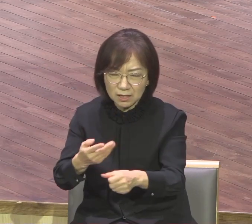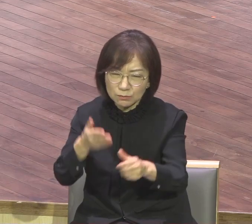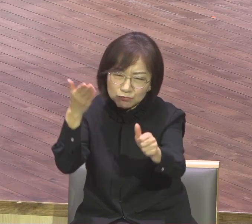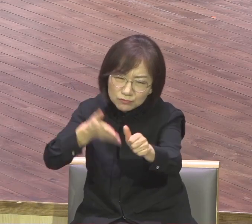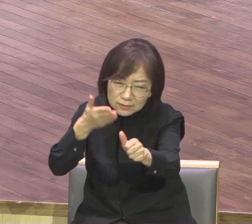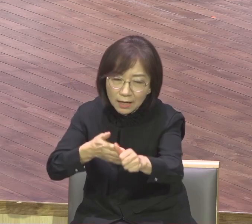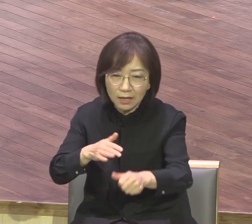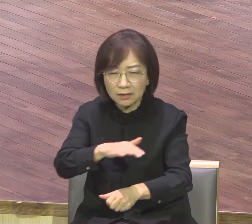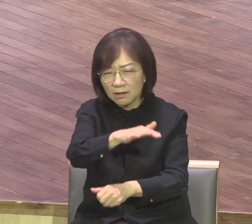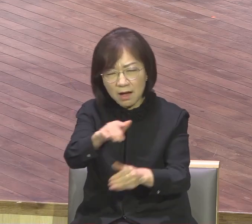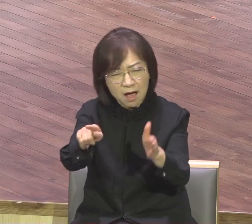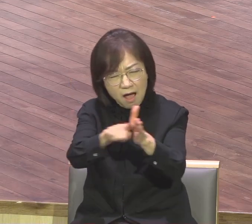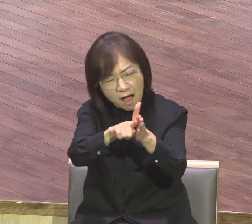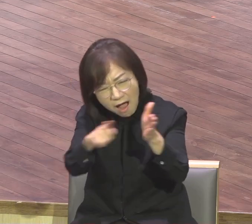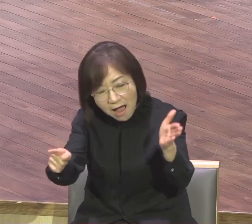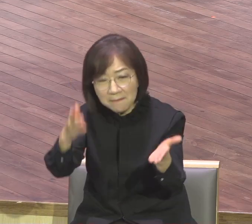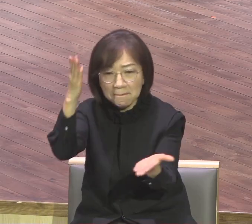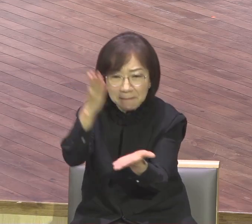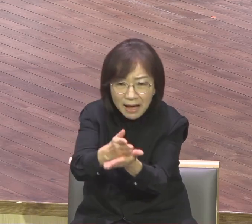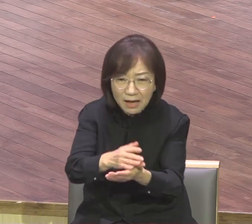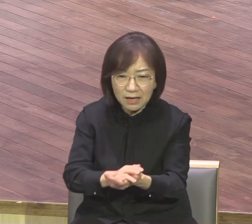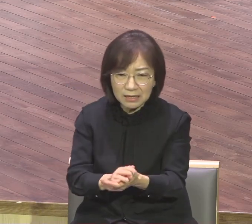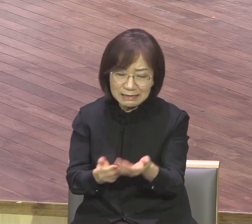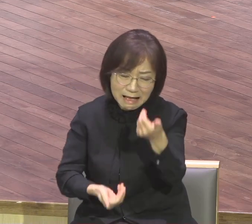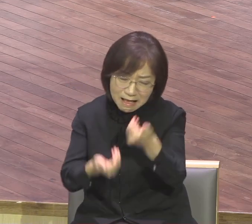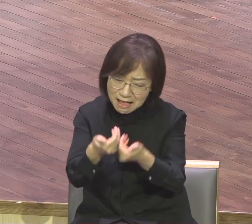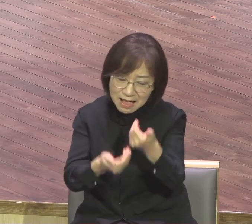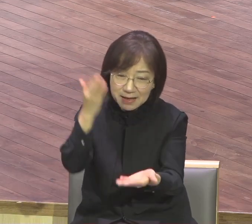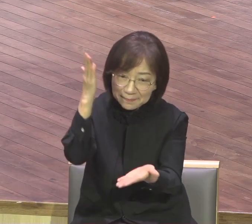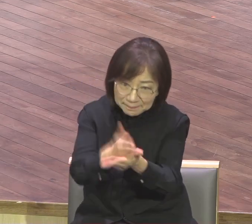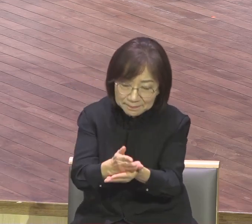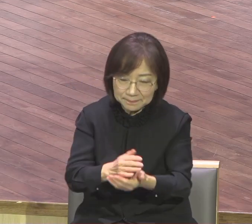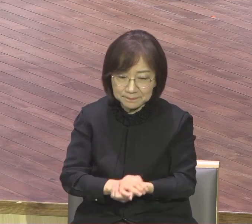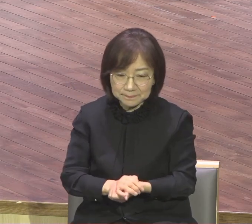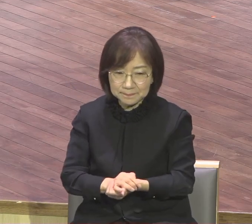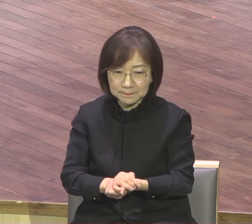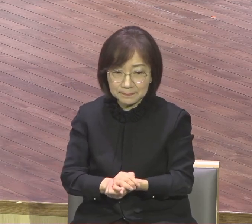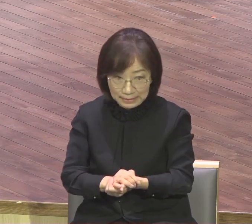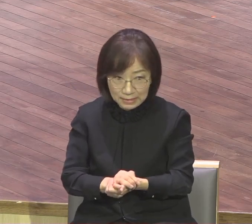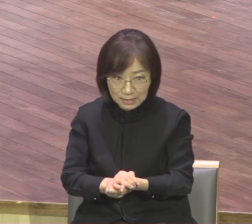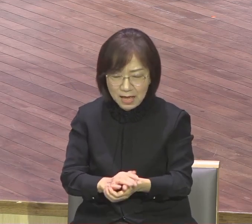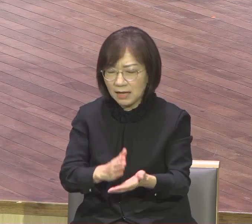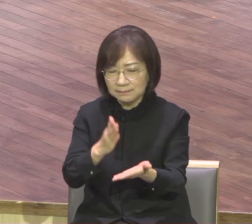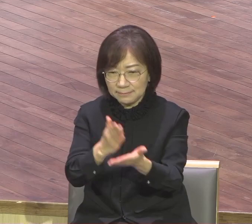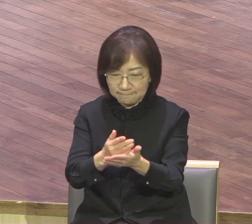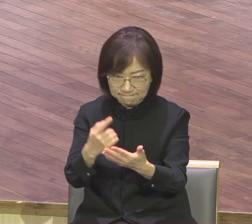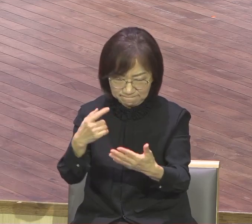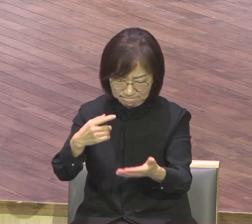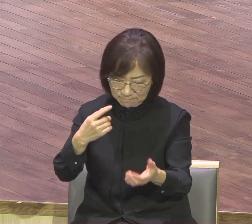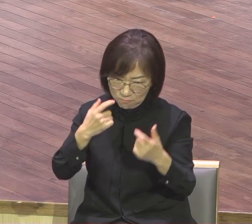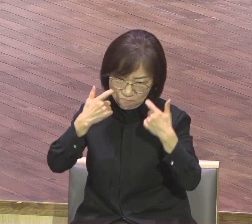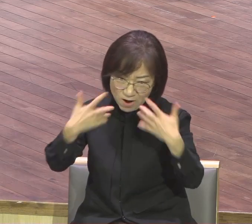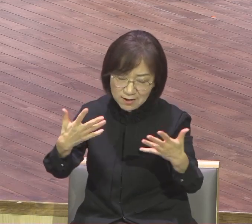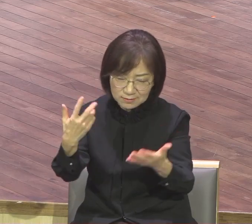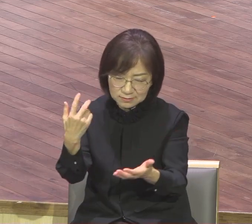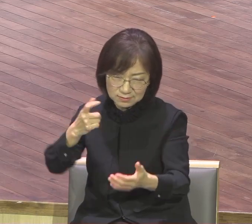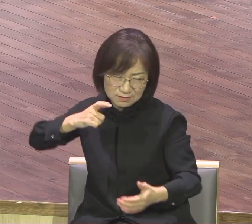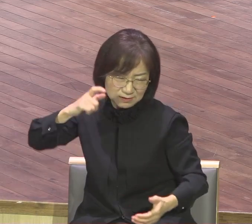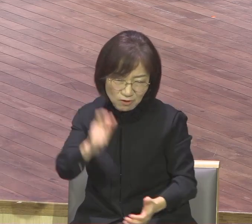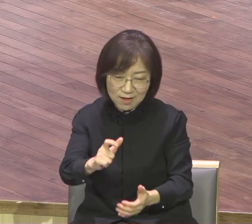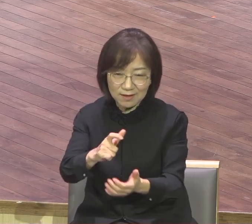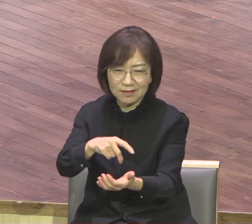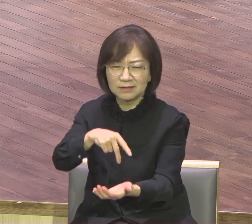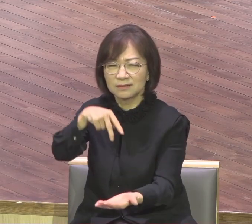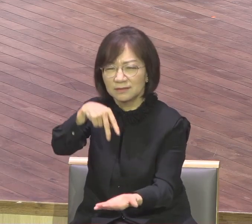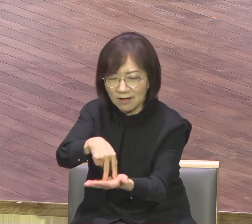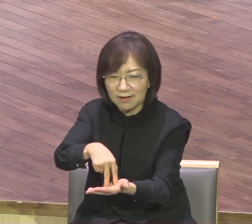말고 갈등하지 말고 속지 말고 굳건히 서라. Por eso gritó para que no se conmueva por ninguna otra cosa y que estén